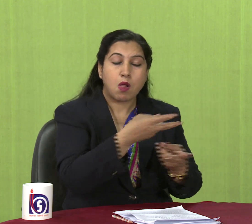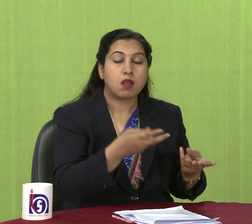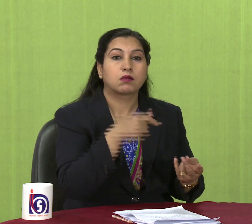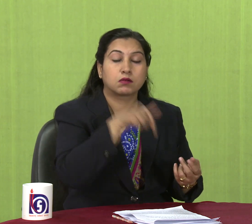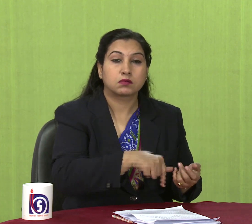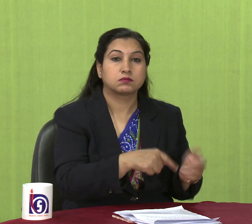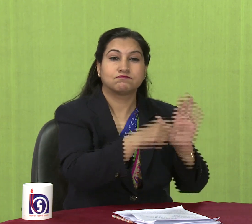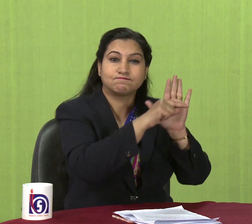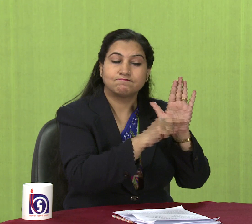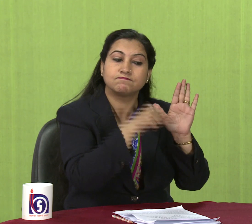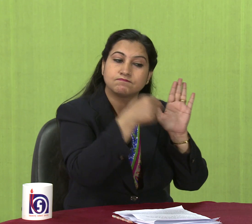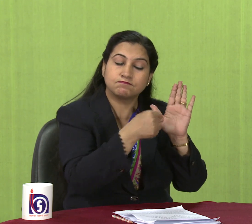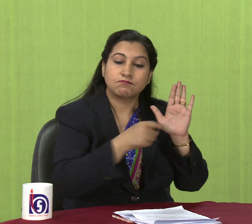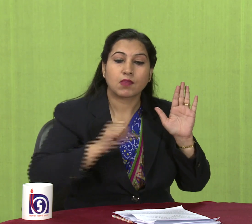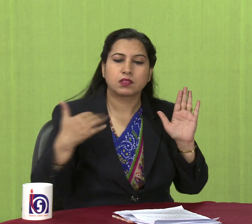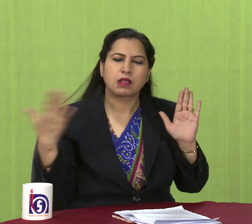अन्य सभी नशों से